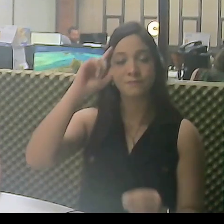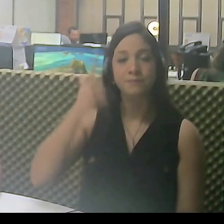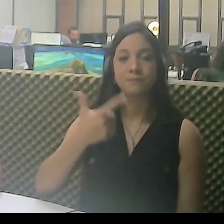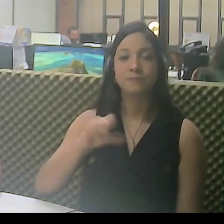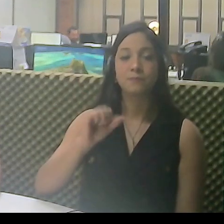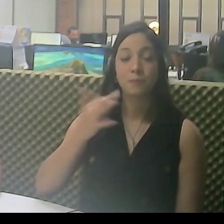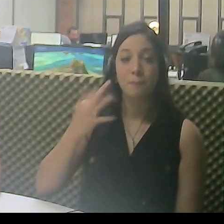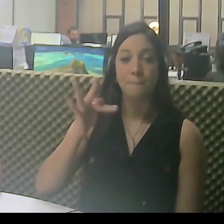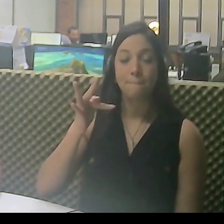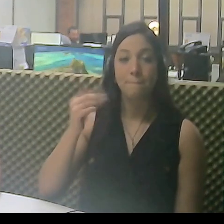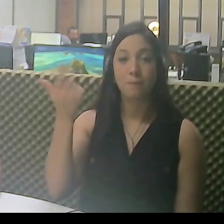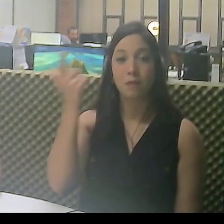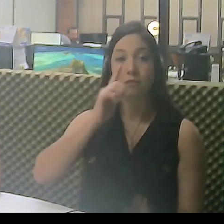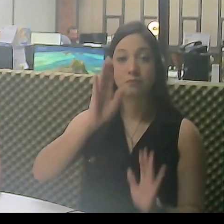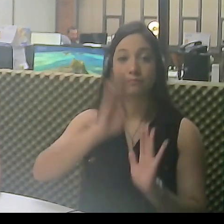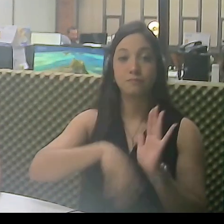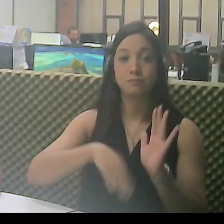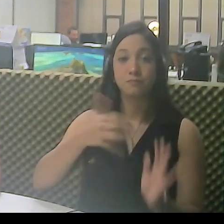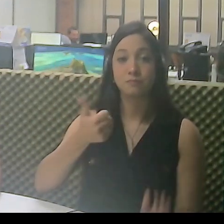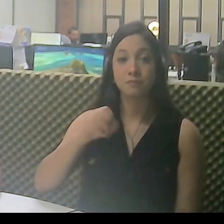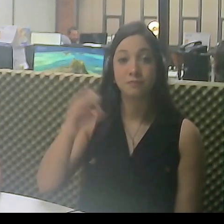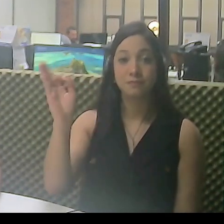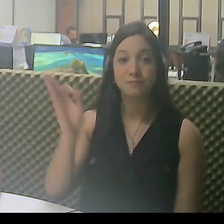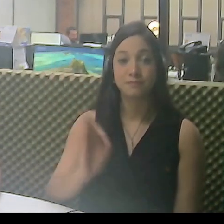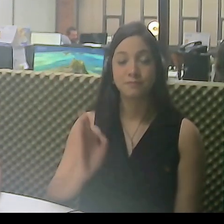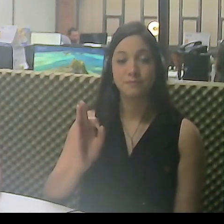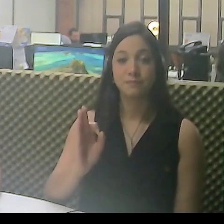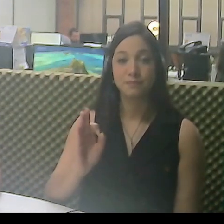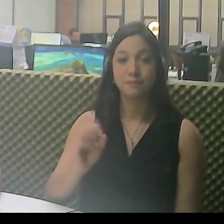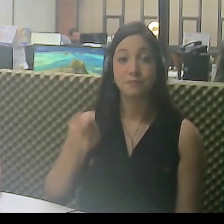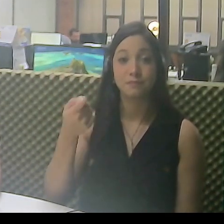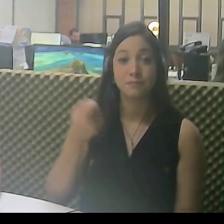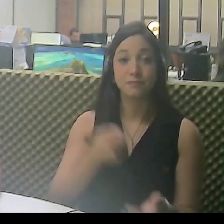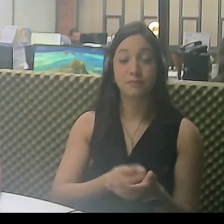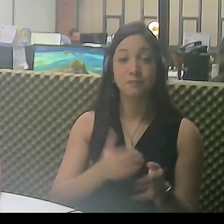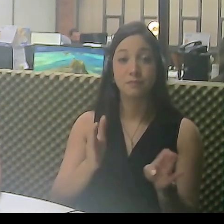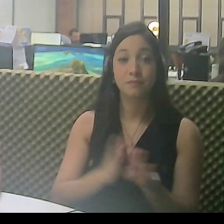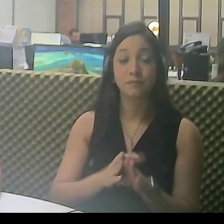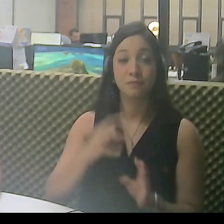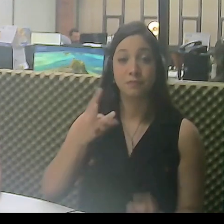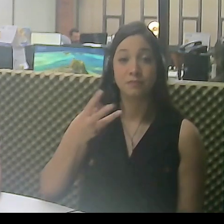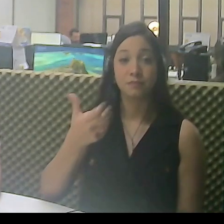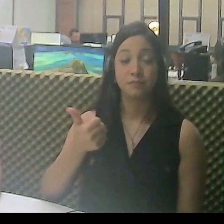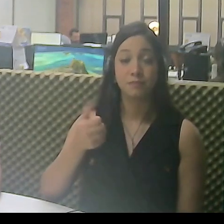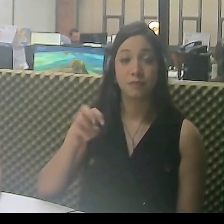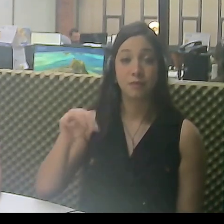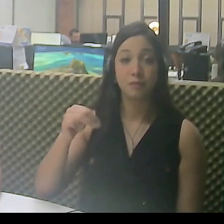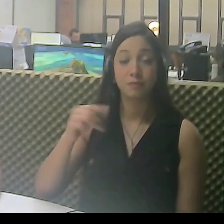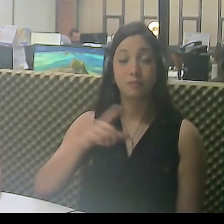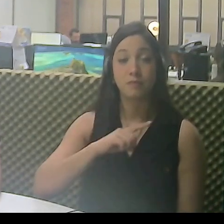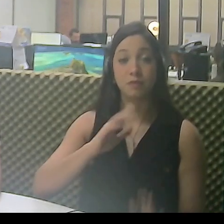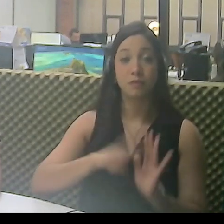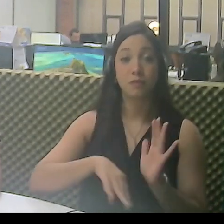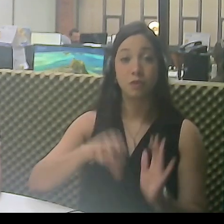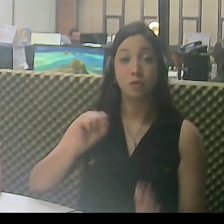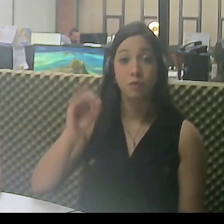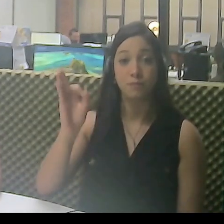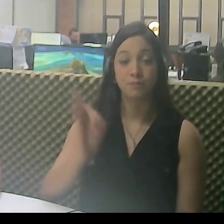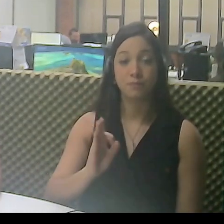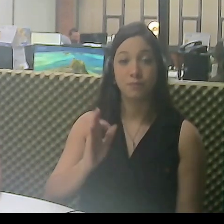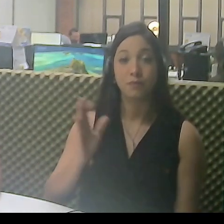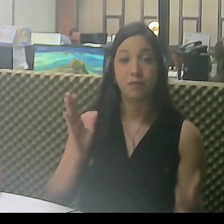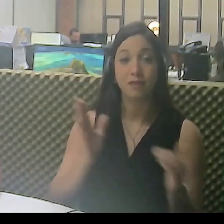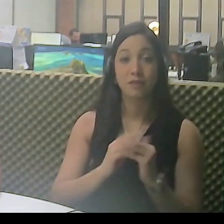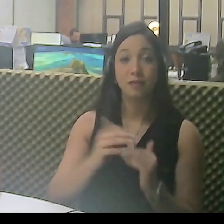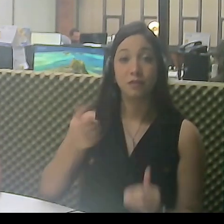fevereiro garante desconto de 10%. Pagamento até o dia 31 de março traz desconto de 8%. Até 18